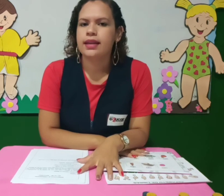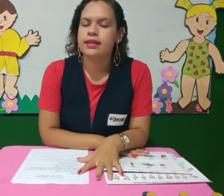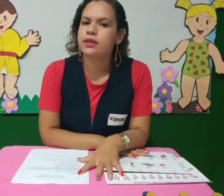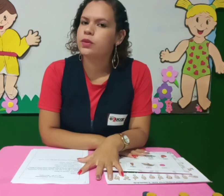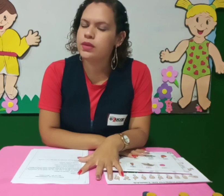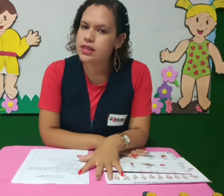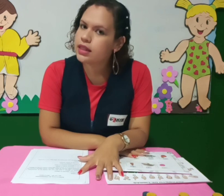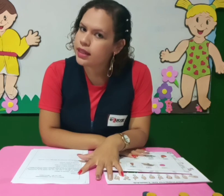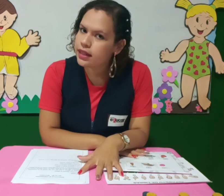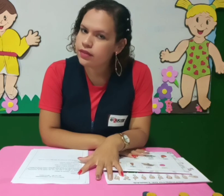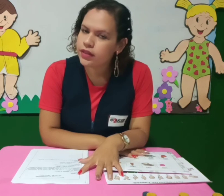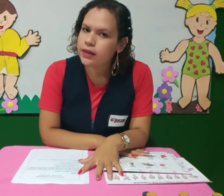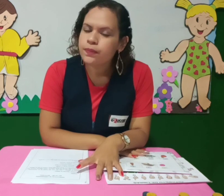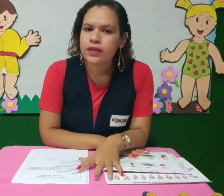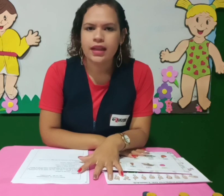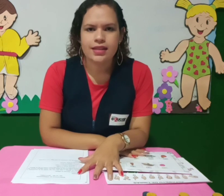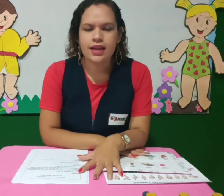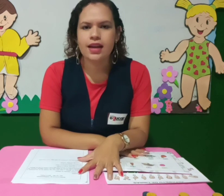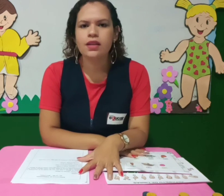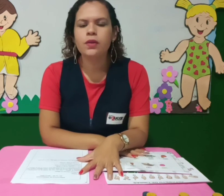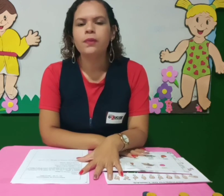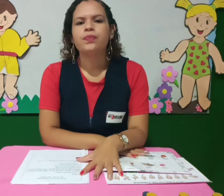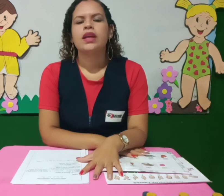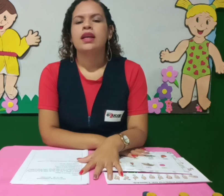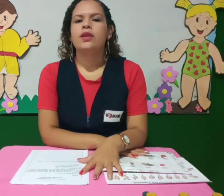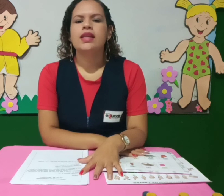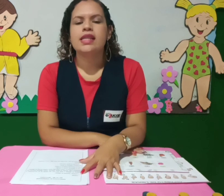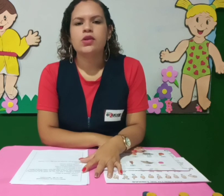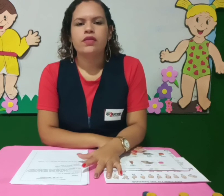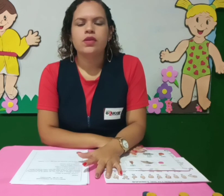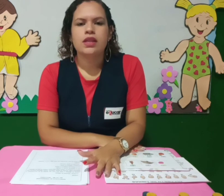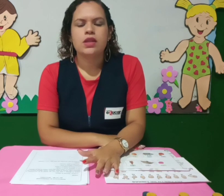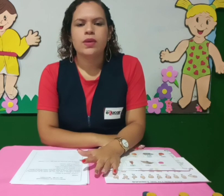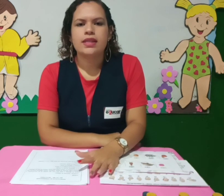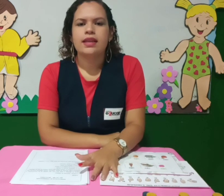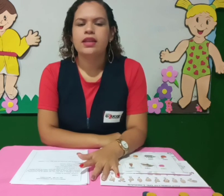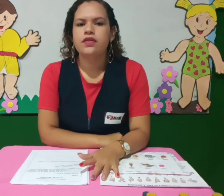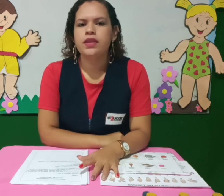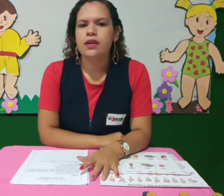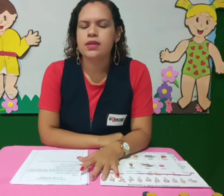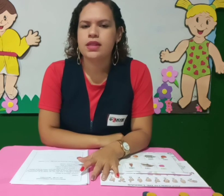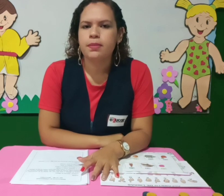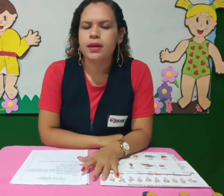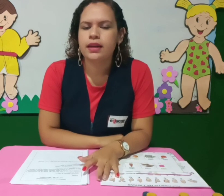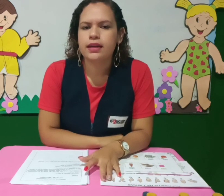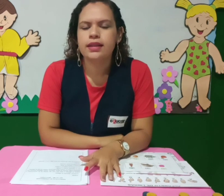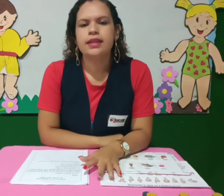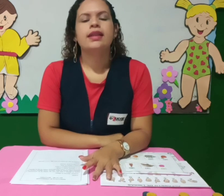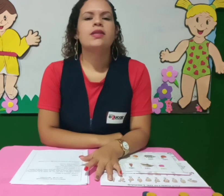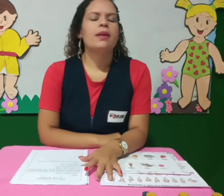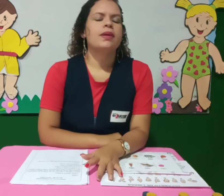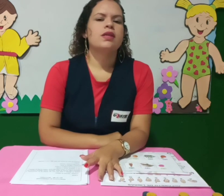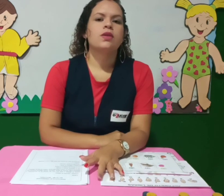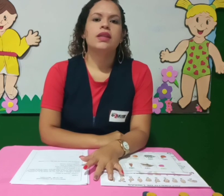letra cursiva, tá certo? Eu desejo a vocês um excelente final de semana, que Deus abençoe a